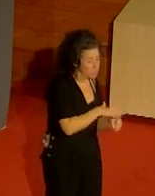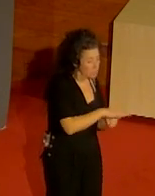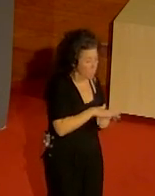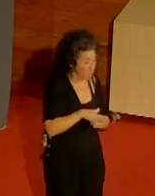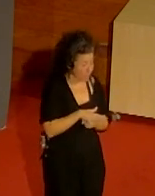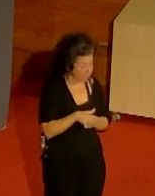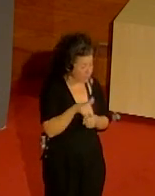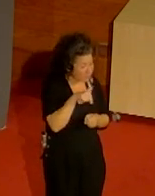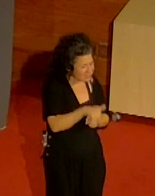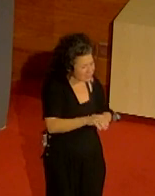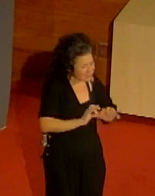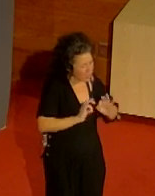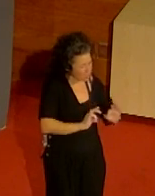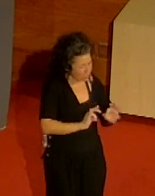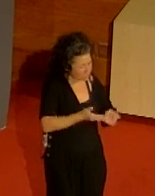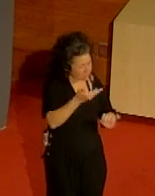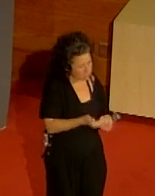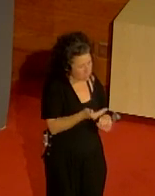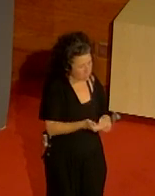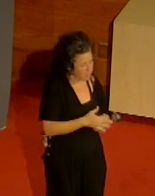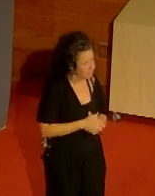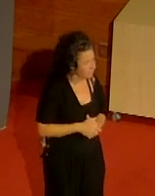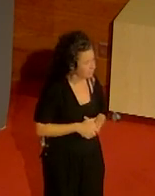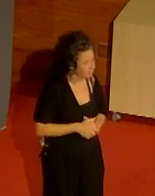es fundamental, es esencial.